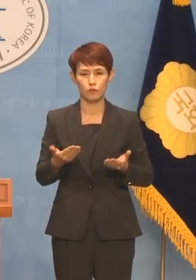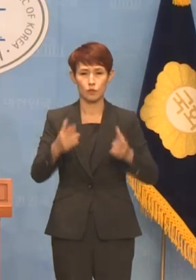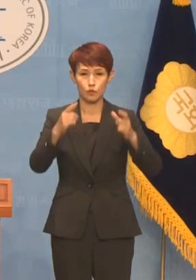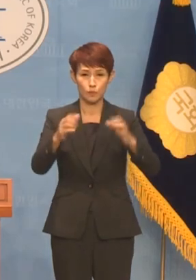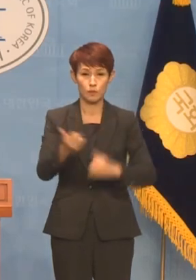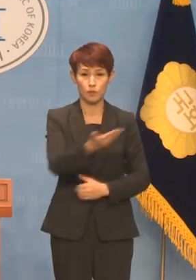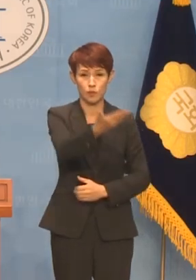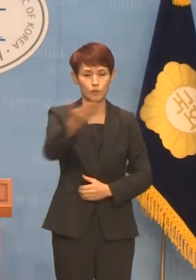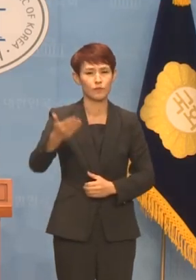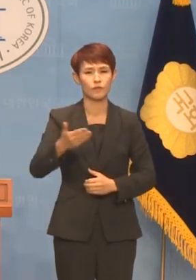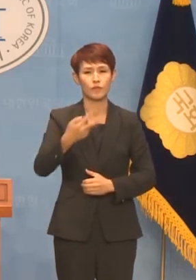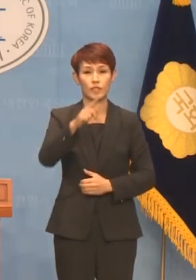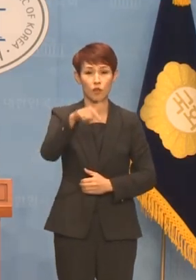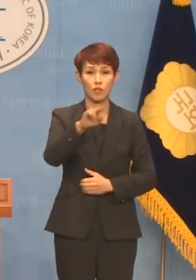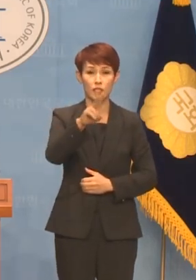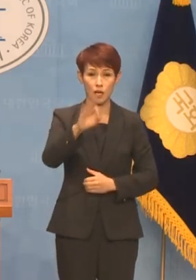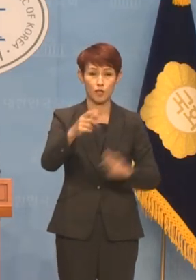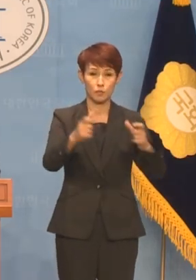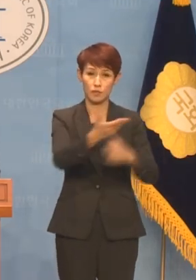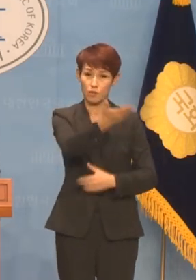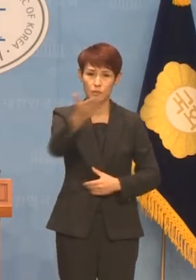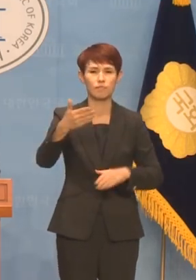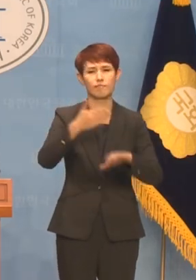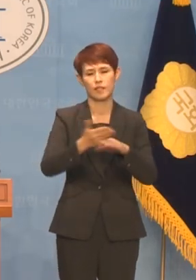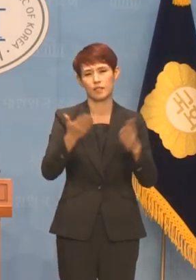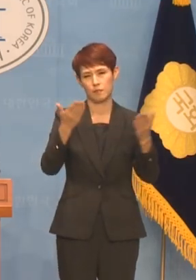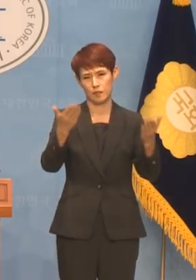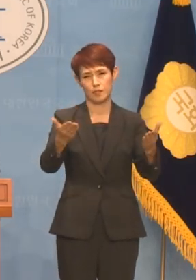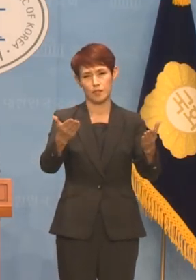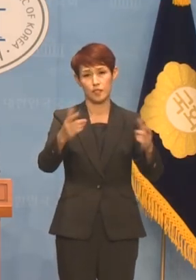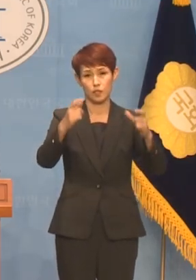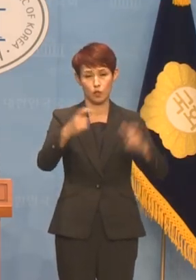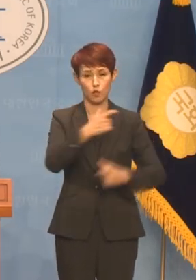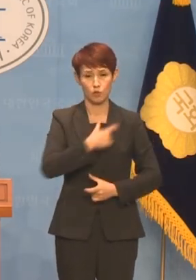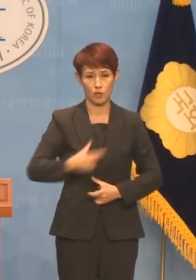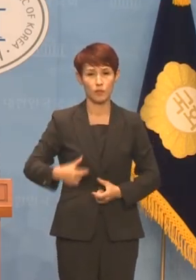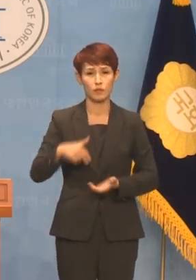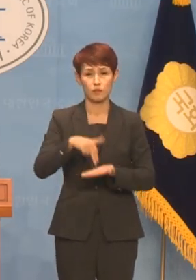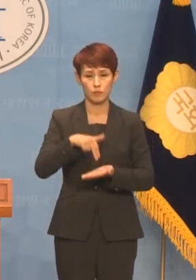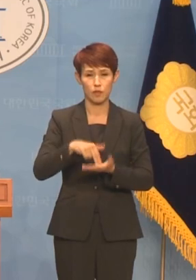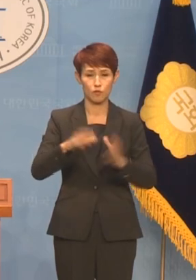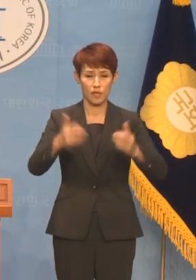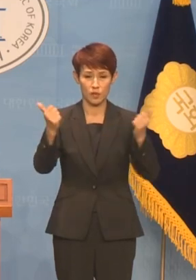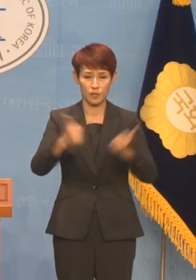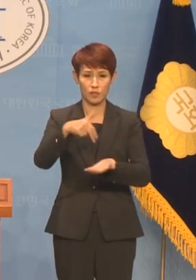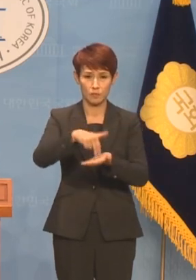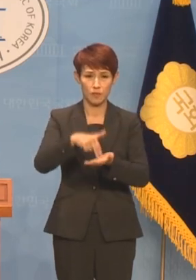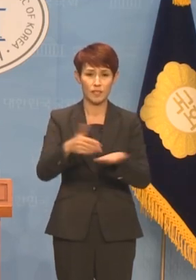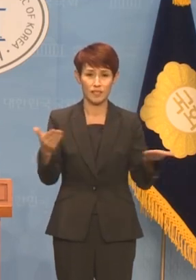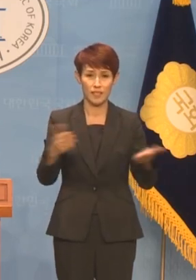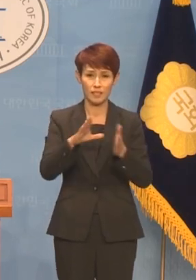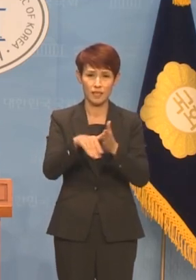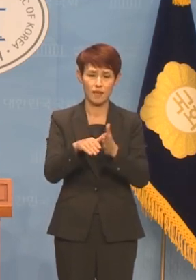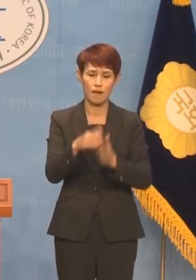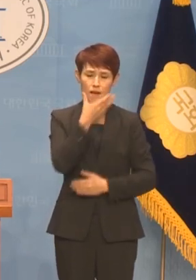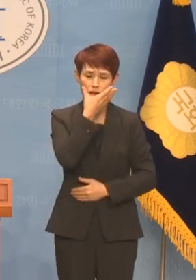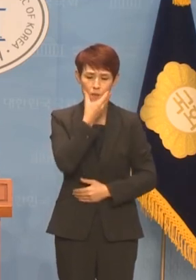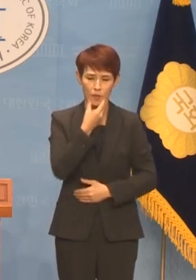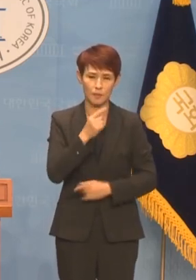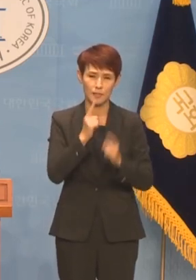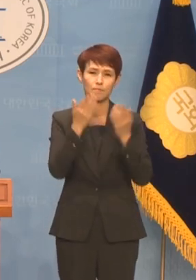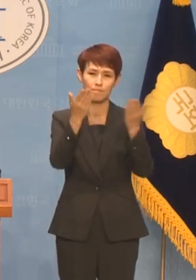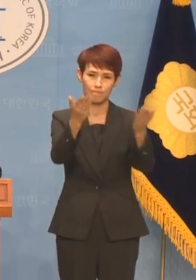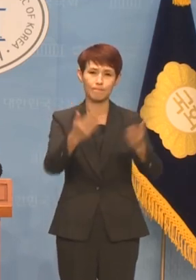주민들께 깊이 감사드리며 지역구 국회의원으로서 일하는 내내 행복했다는 말씀을